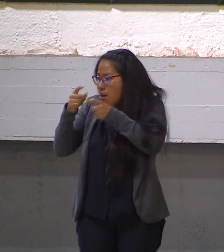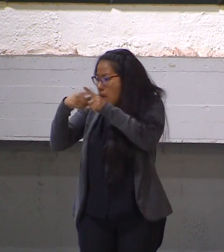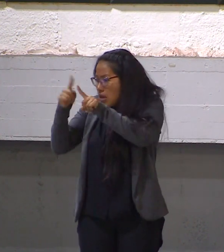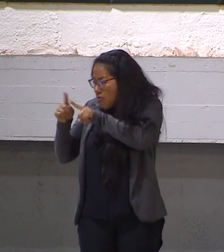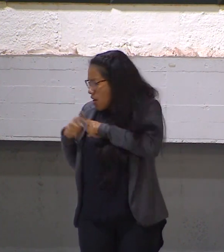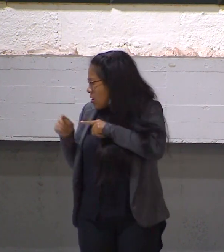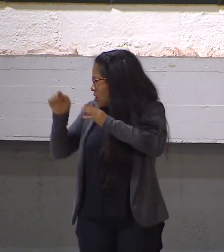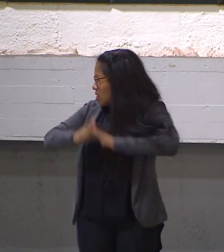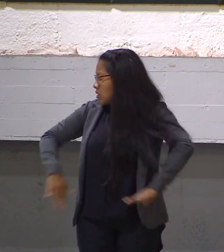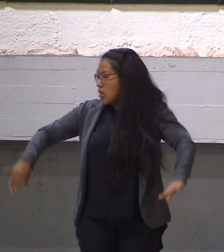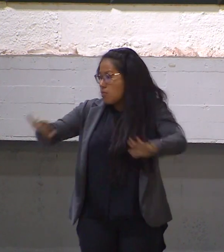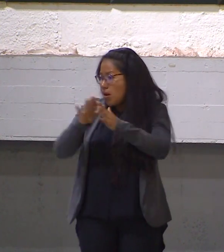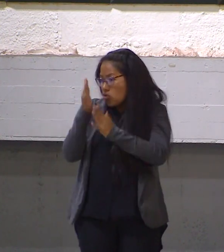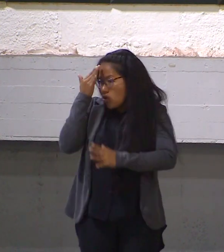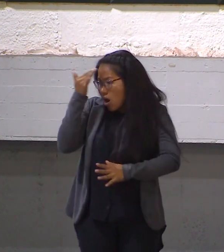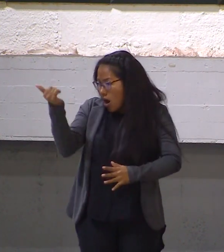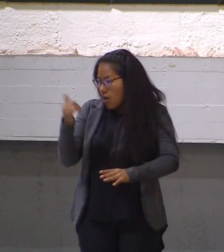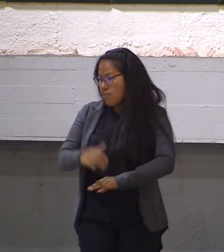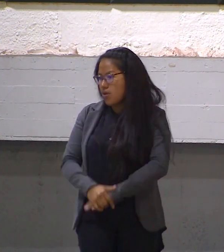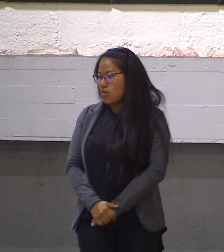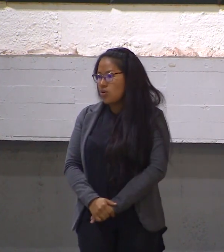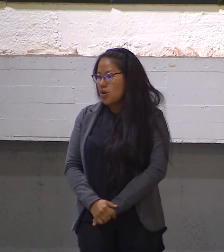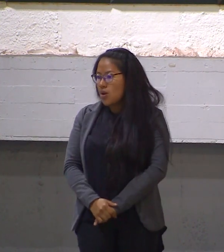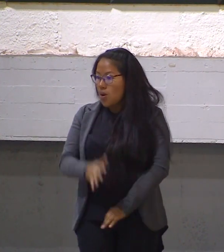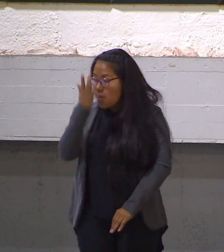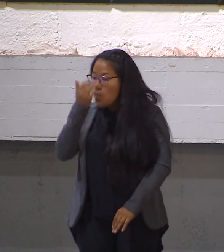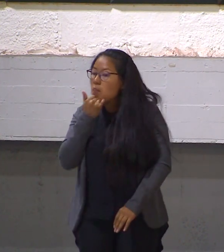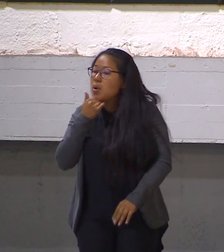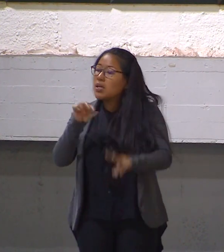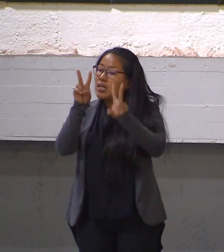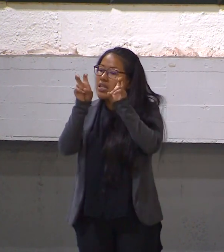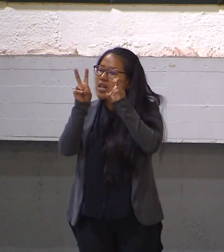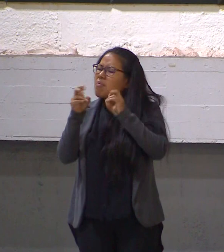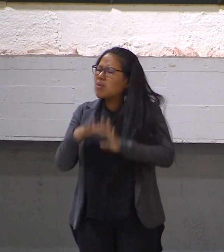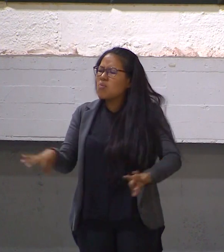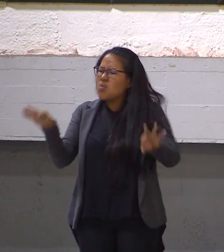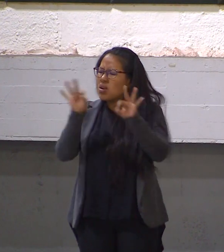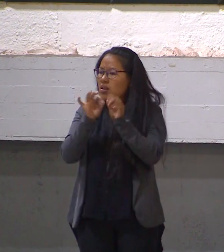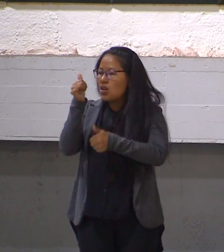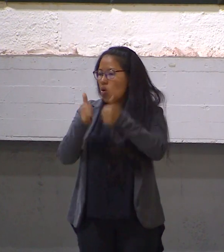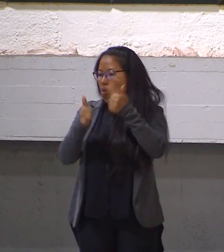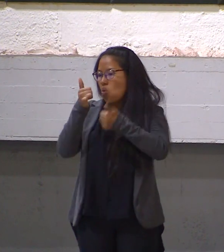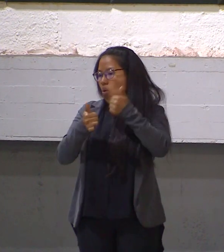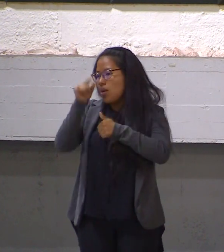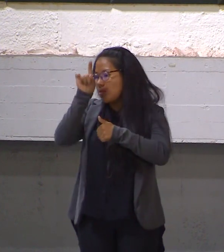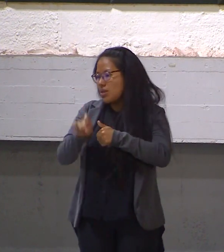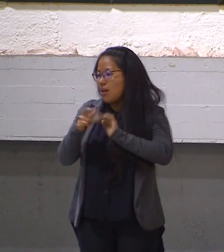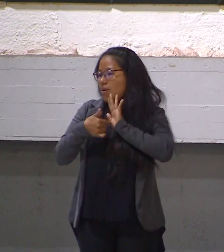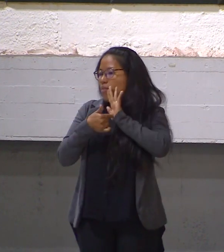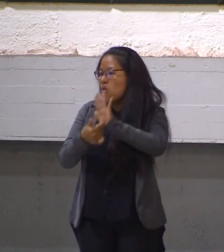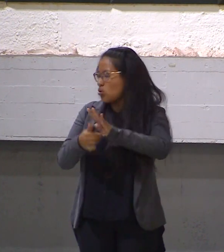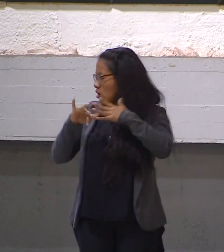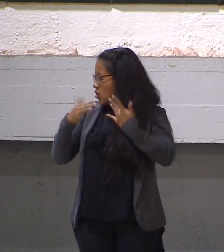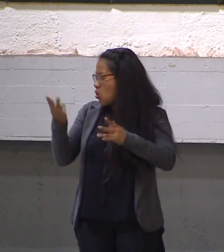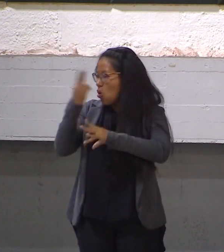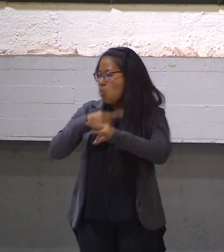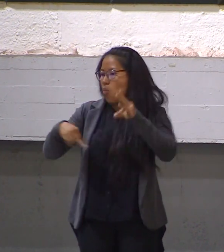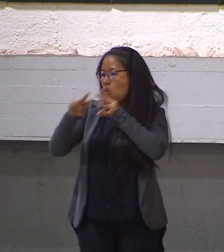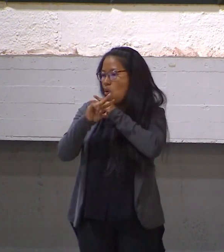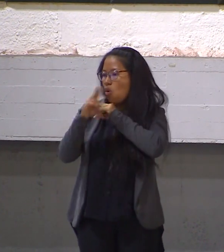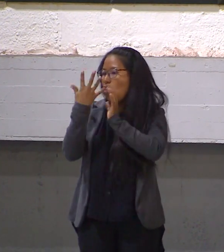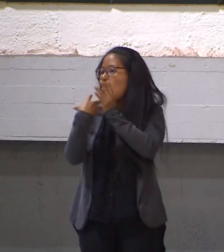académicos uno de los temas importantes es poder dar esta visión hacia afuera